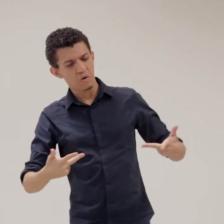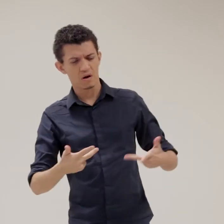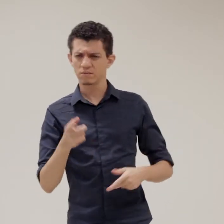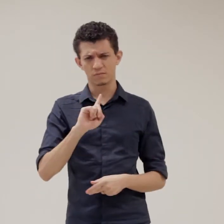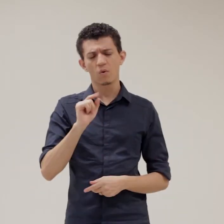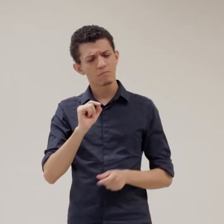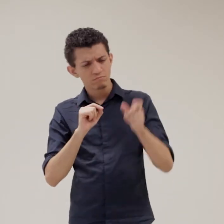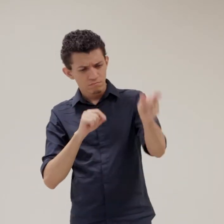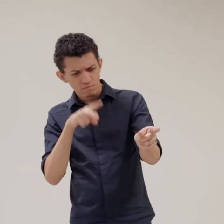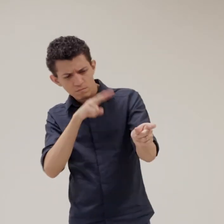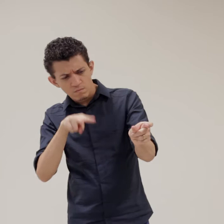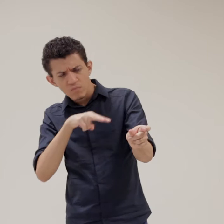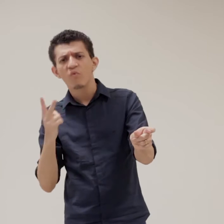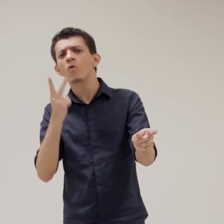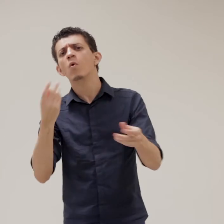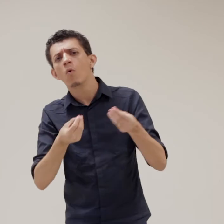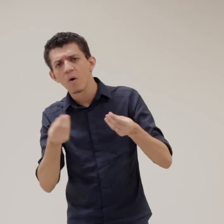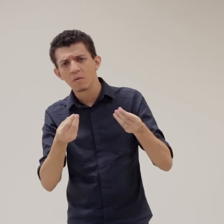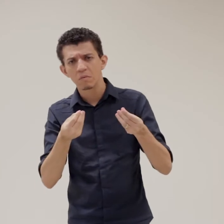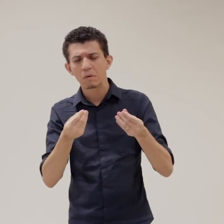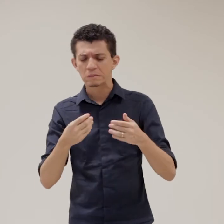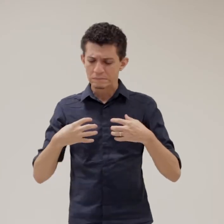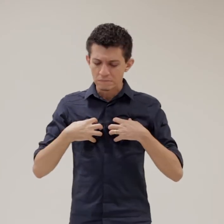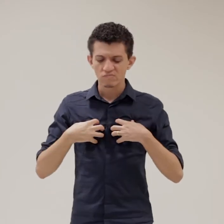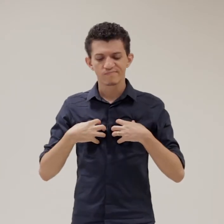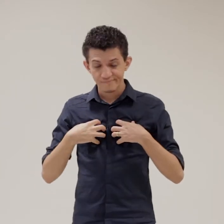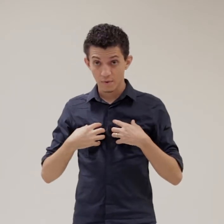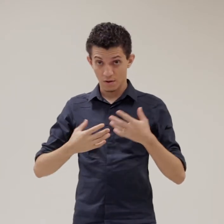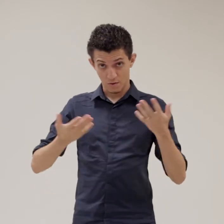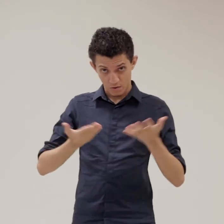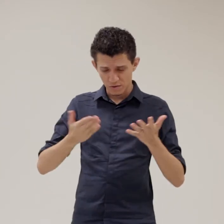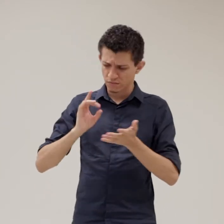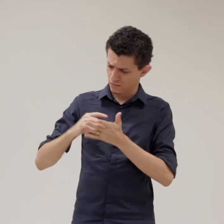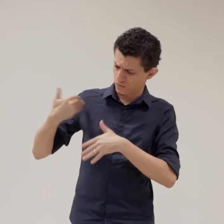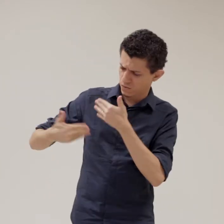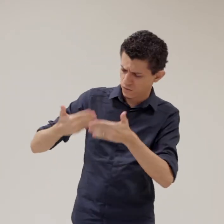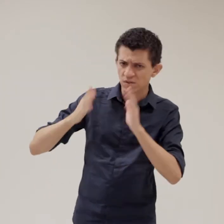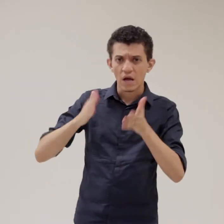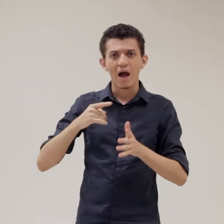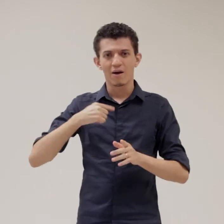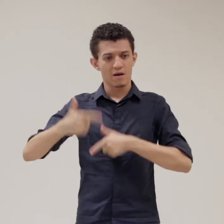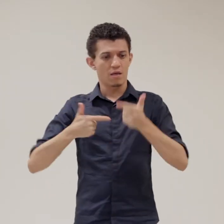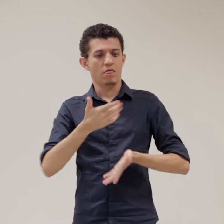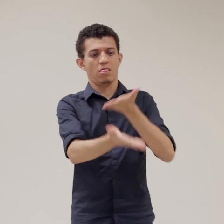certeza no coração, Saulo diz que não tem trabalhado para os surdos, mas sim com eles. Eles